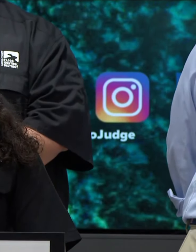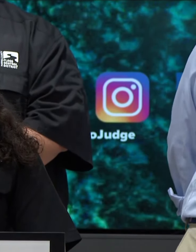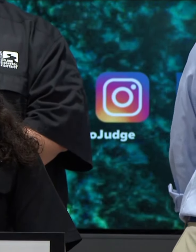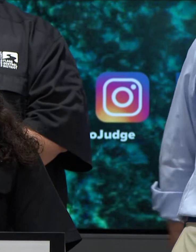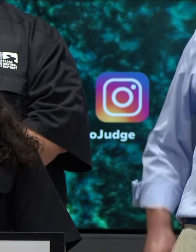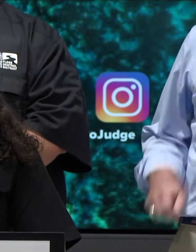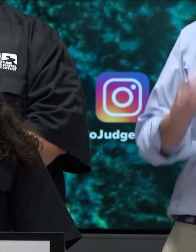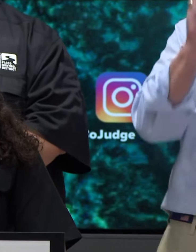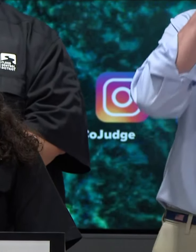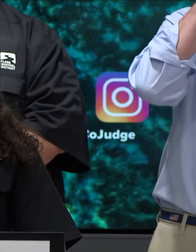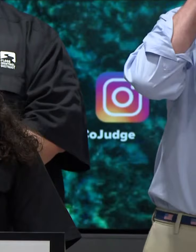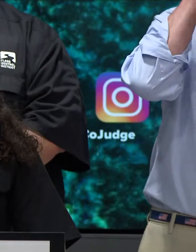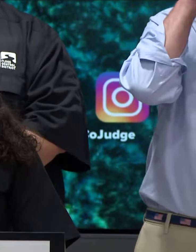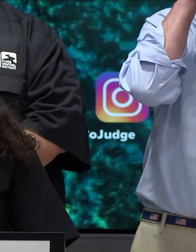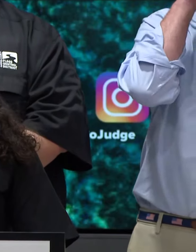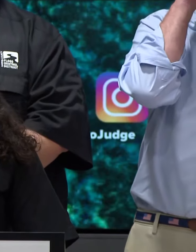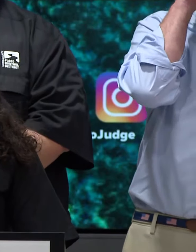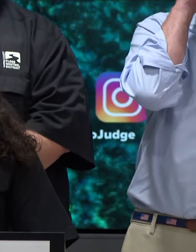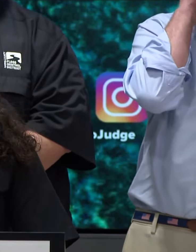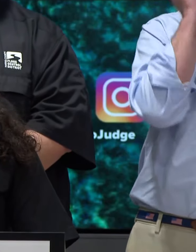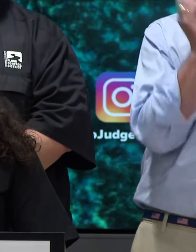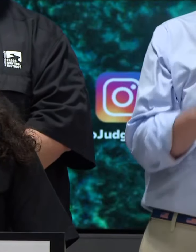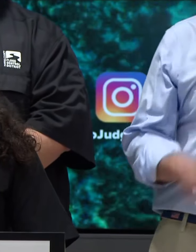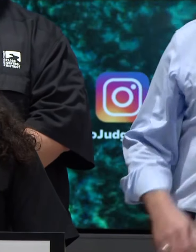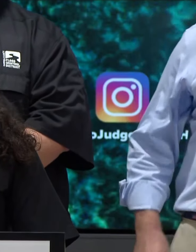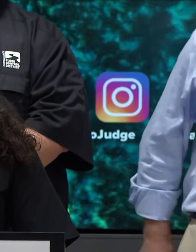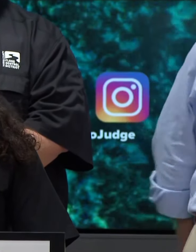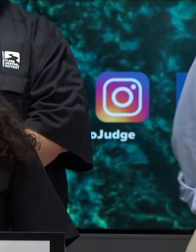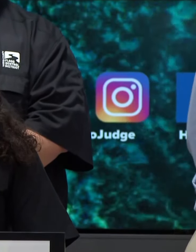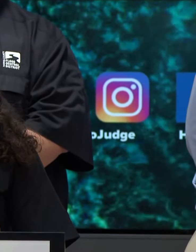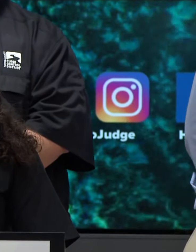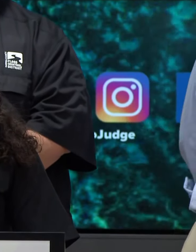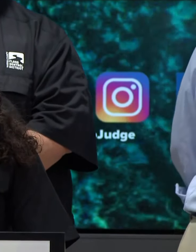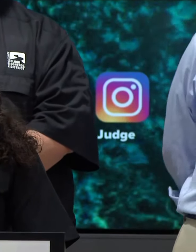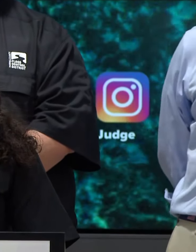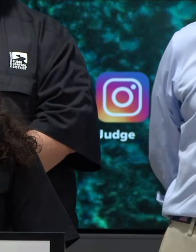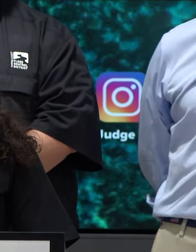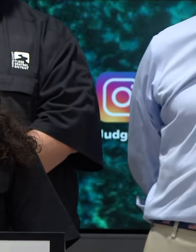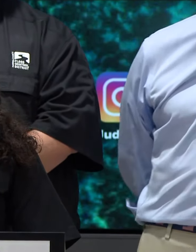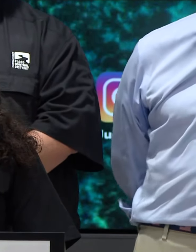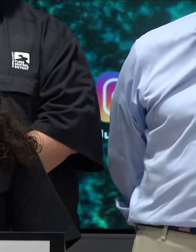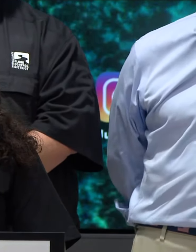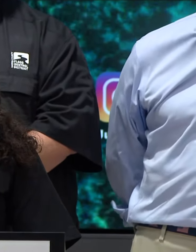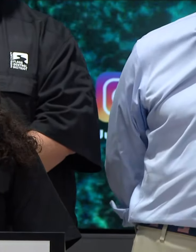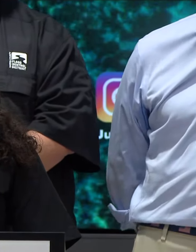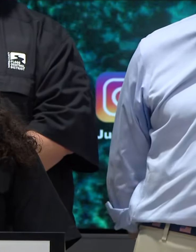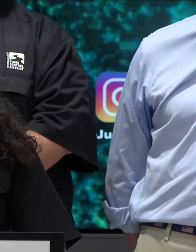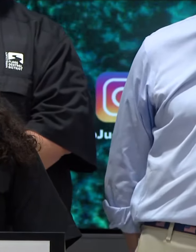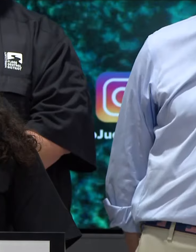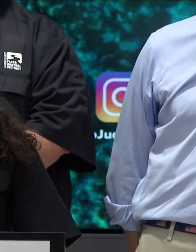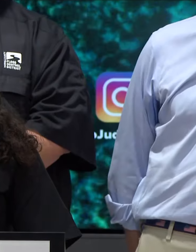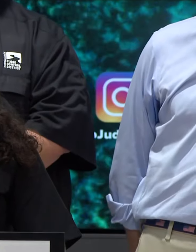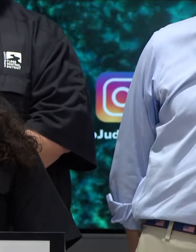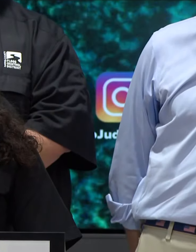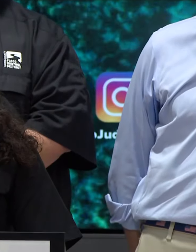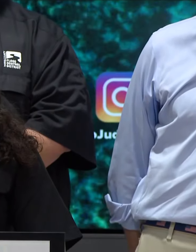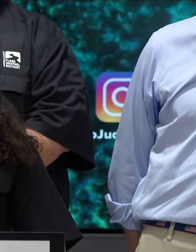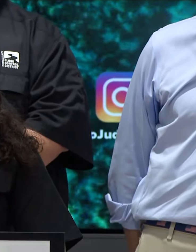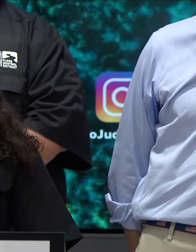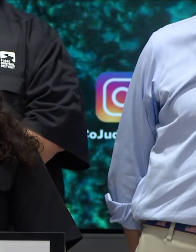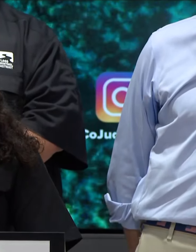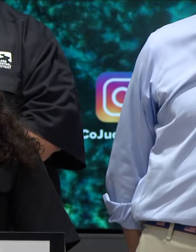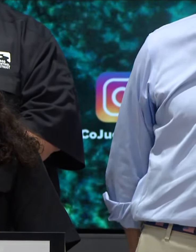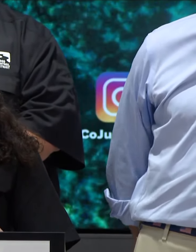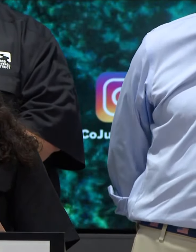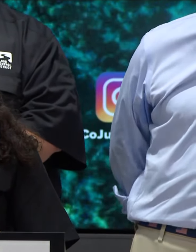contestar preguntas. Obviamente ellos no trabajan para mí, no es una oficina de gobierno, pero los quería invitar porque lo que sí puedo hacer como